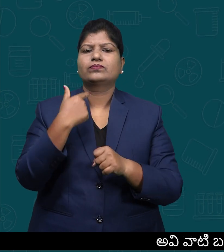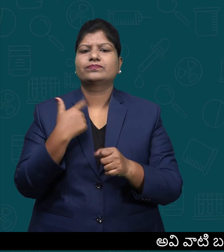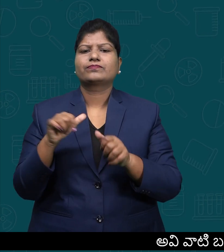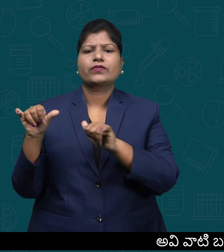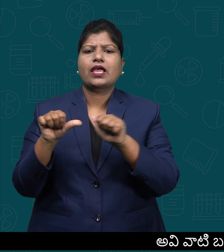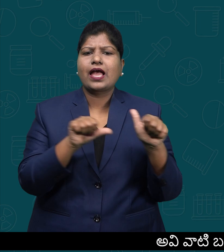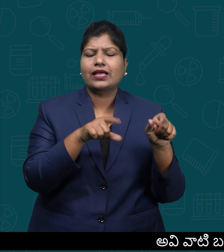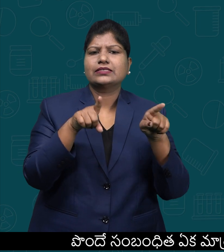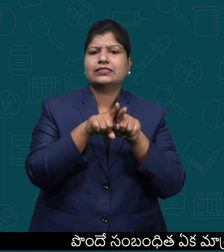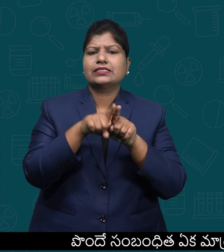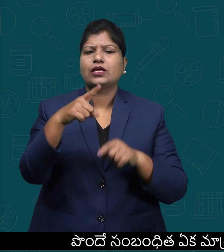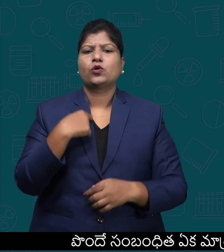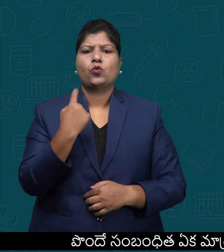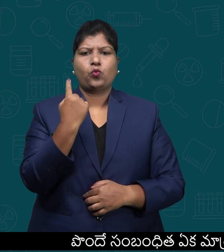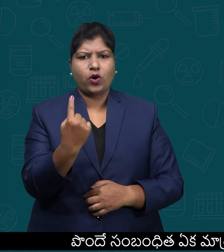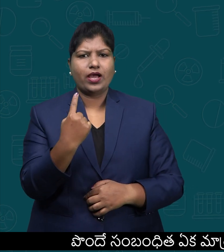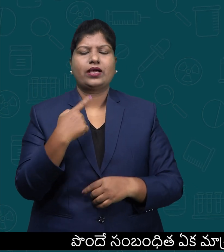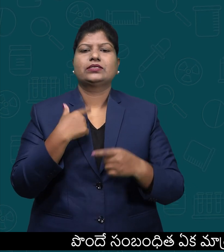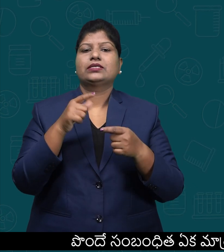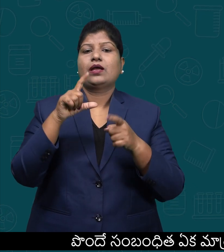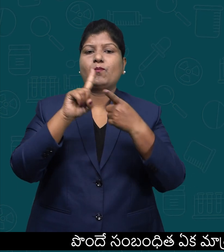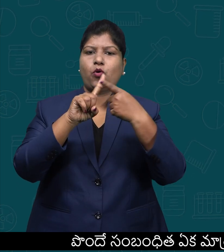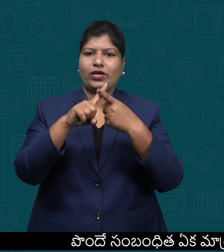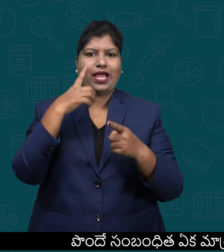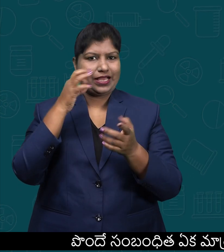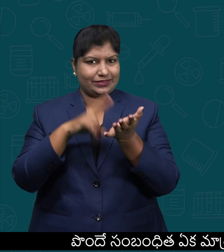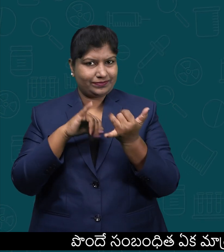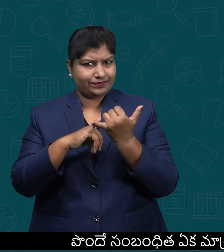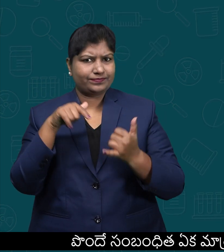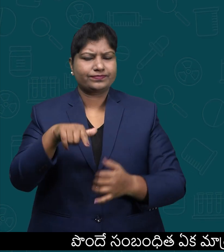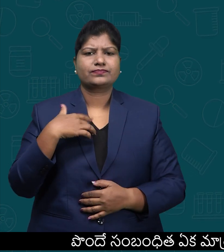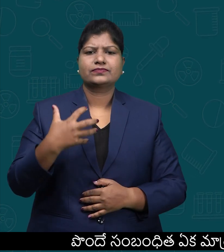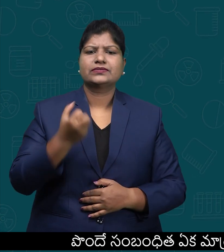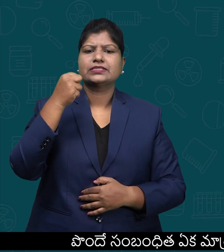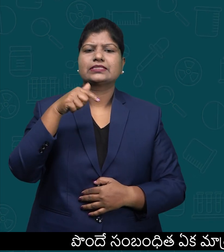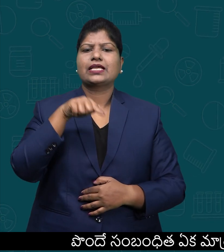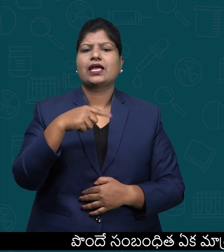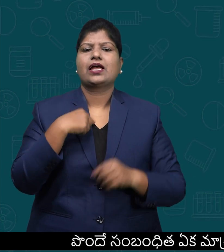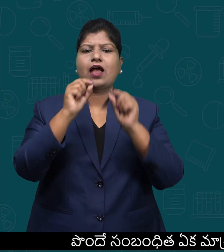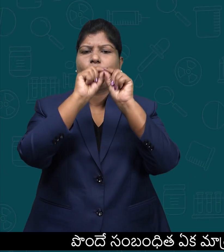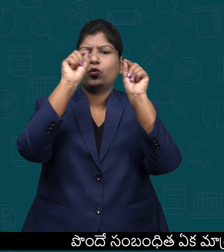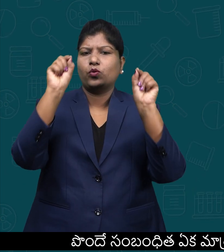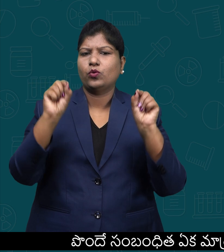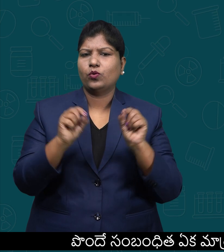షెల్లలో ఆక్టెట్ను పొందే సంబంధిత ఏకమాత్ర ధనాత్మక అయాన్లను ఏర్పరుస్తాయి.